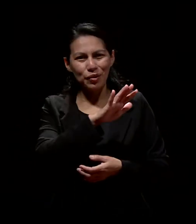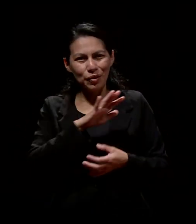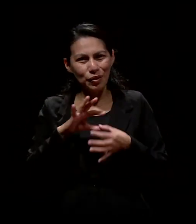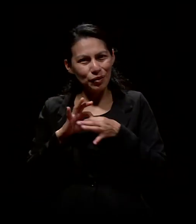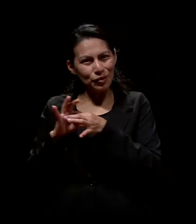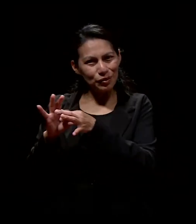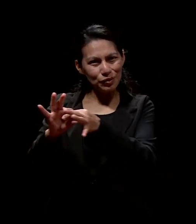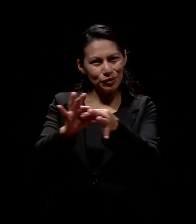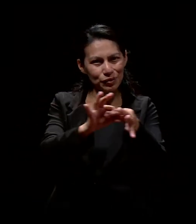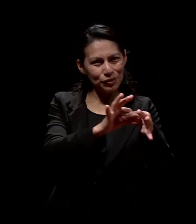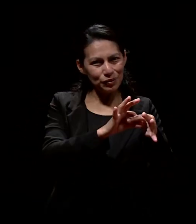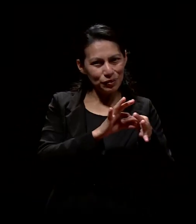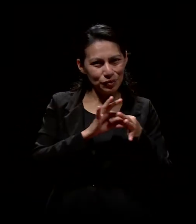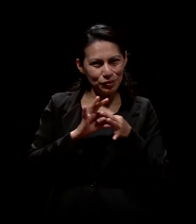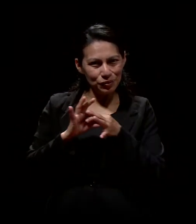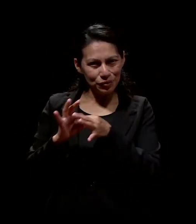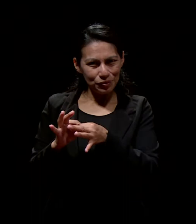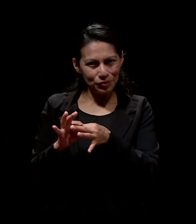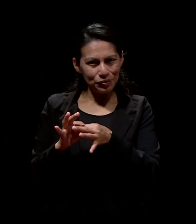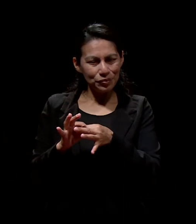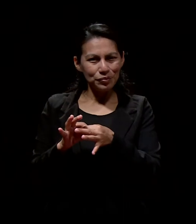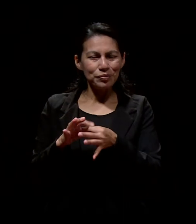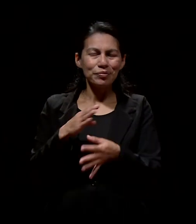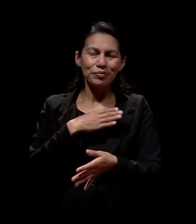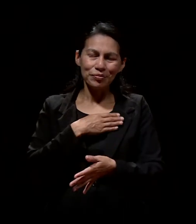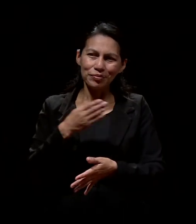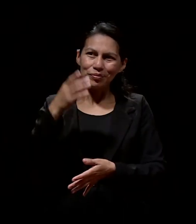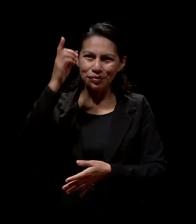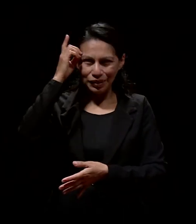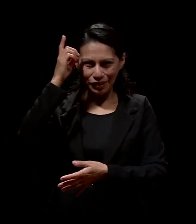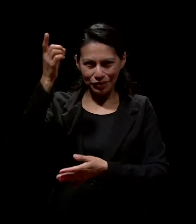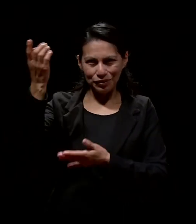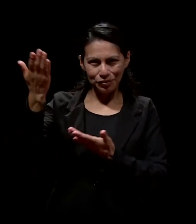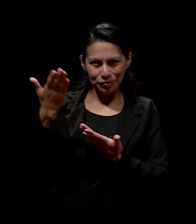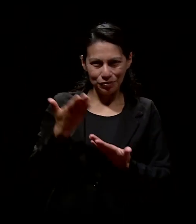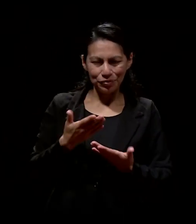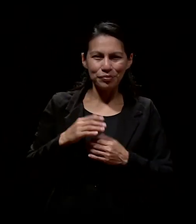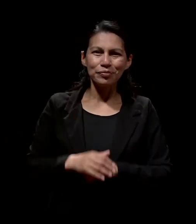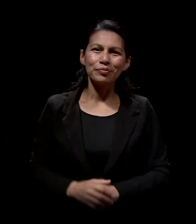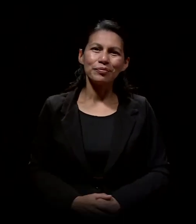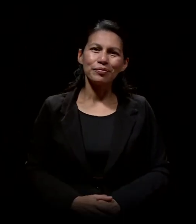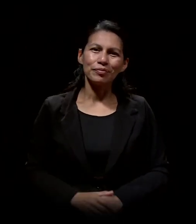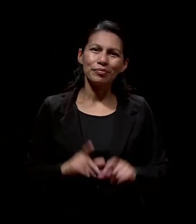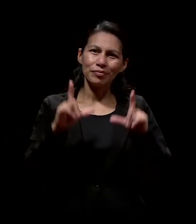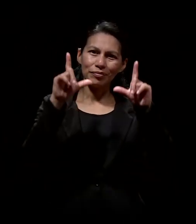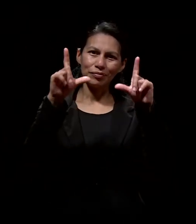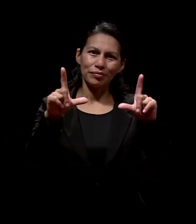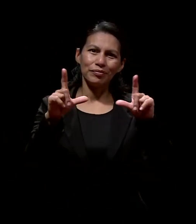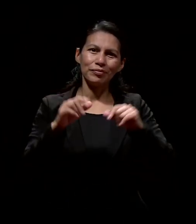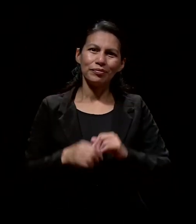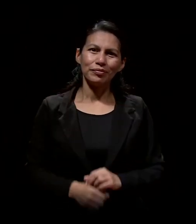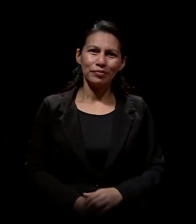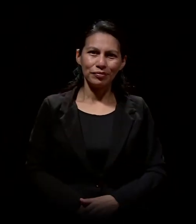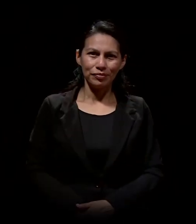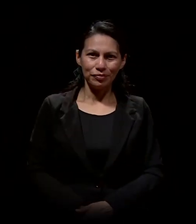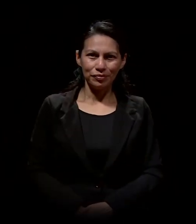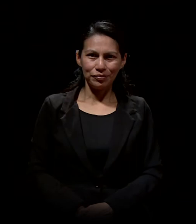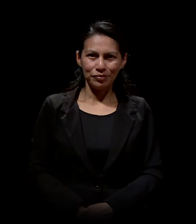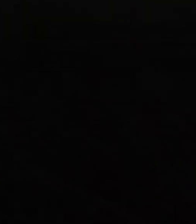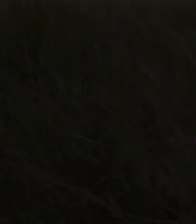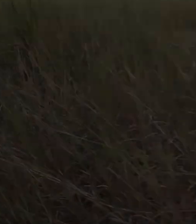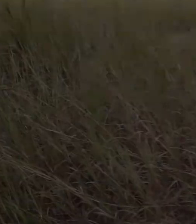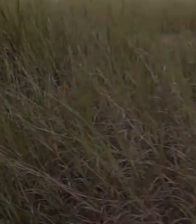que conformamos el círculo de beneficencia que viene de Dios. Escuchemos.